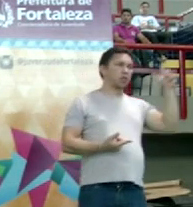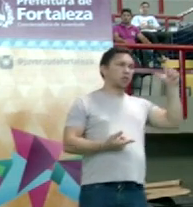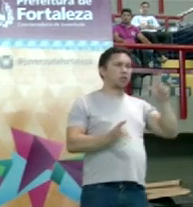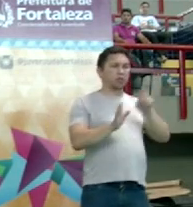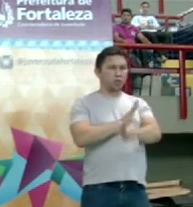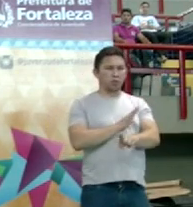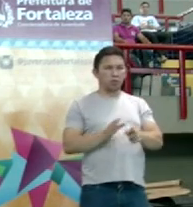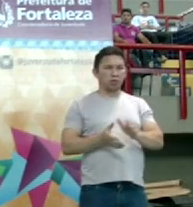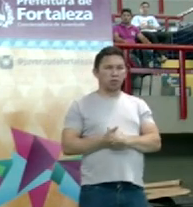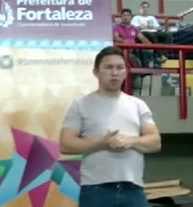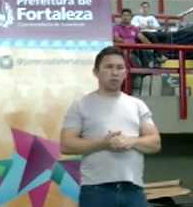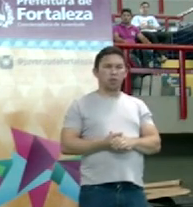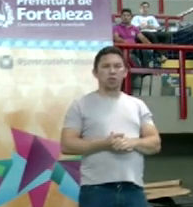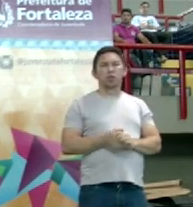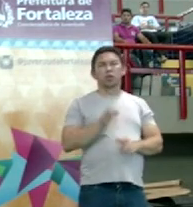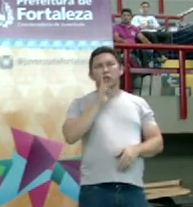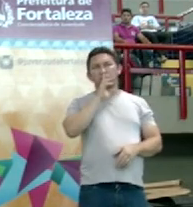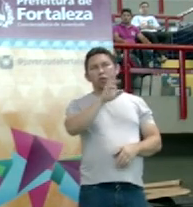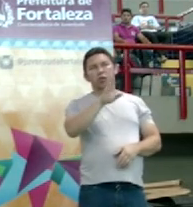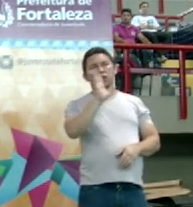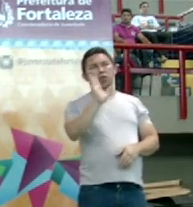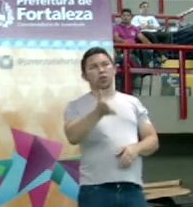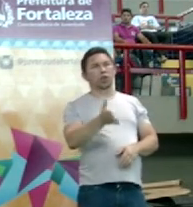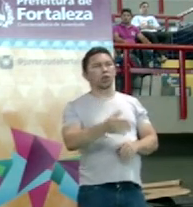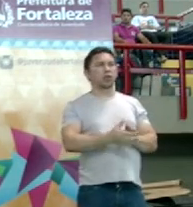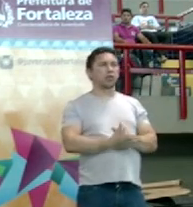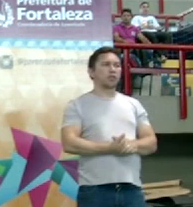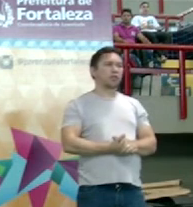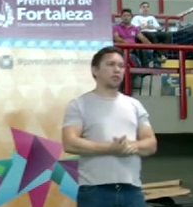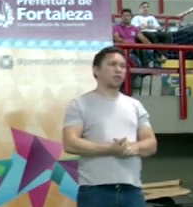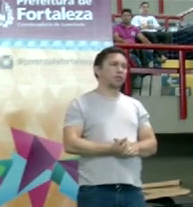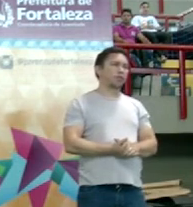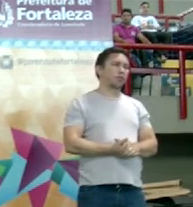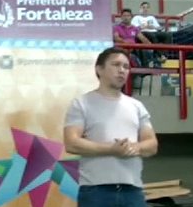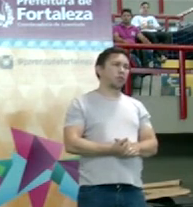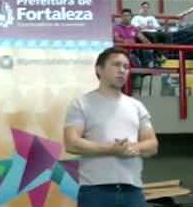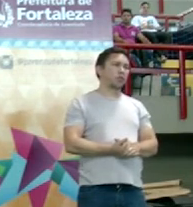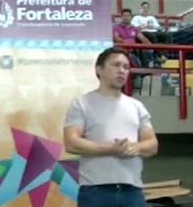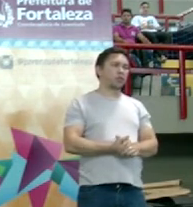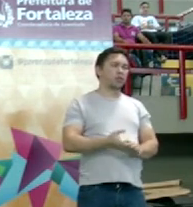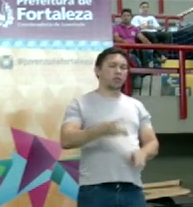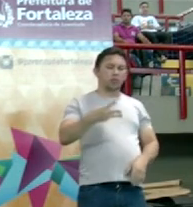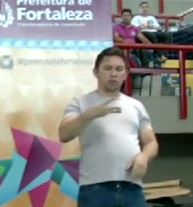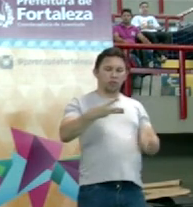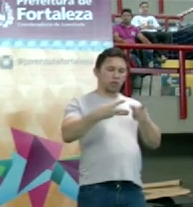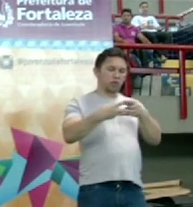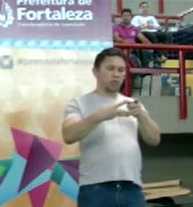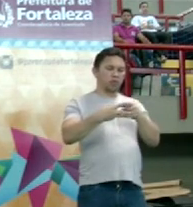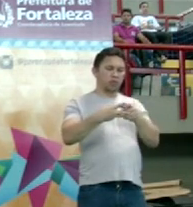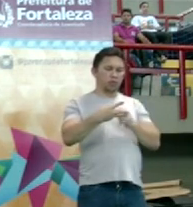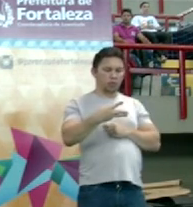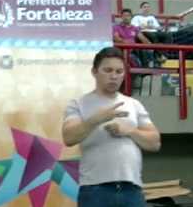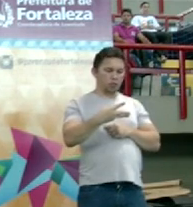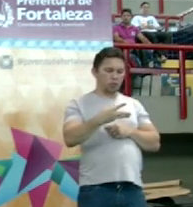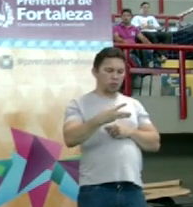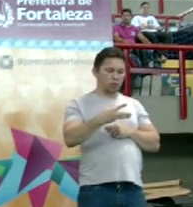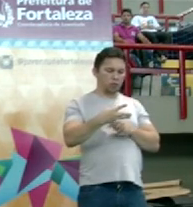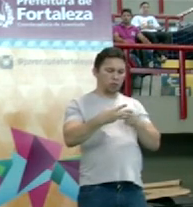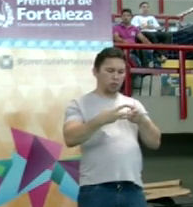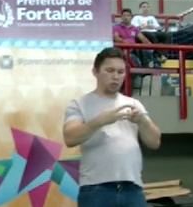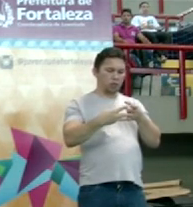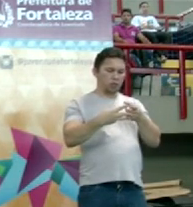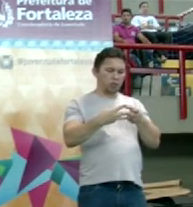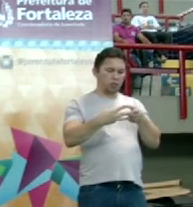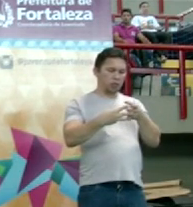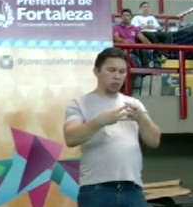pode fazer pergunta na redação? Já respondi, só no desenvolvimento. Na conclusão, nunca, na introdução, nunca,